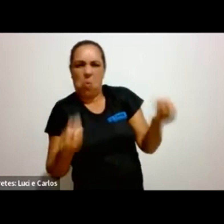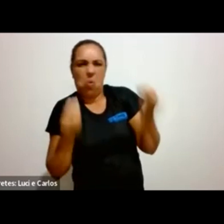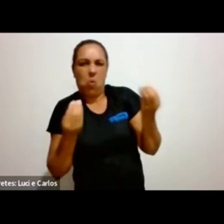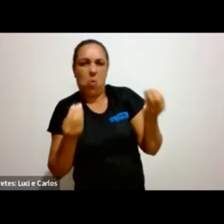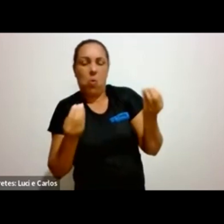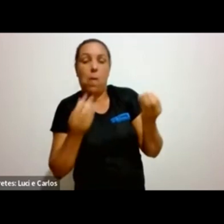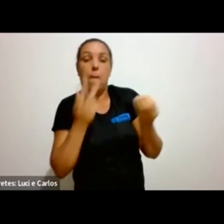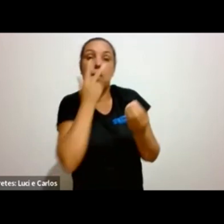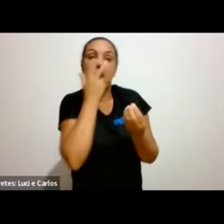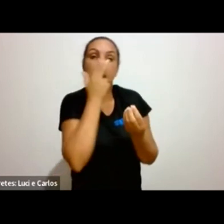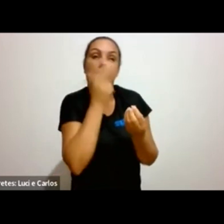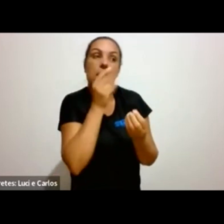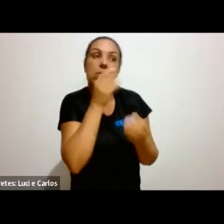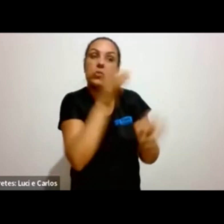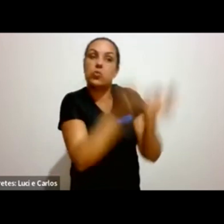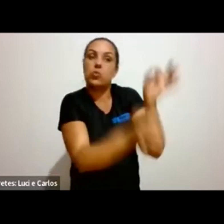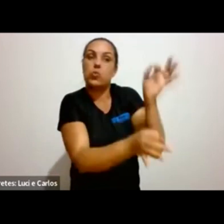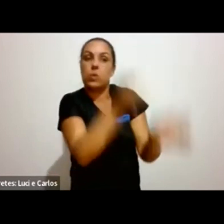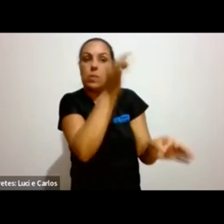é o que acha.